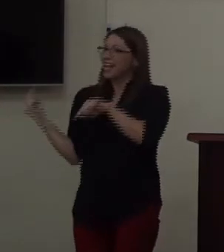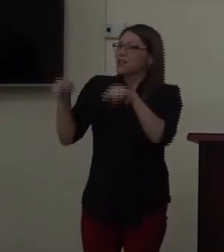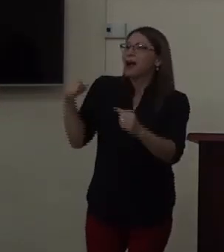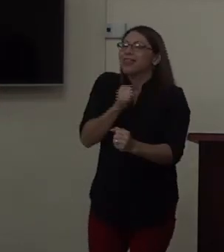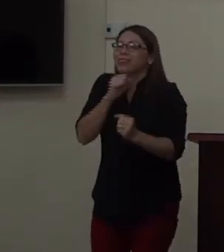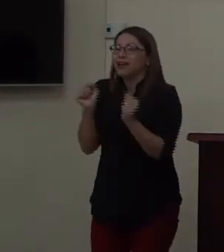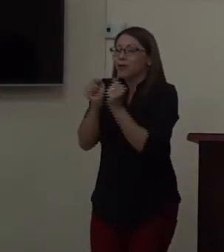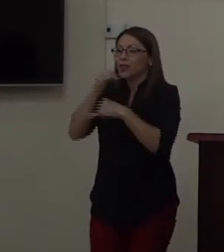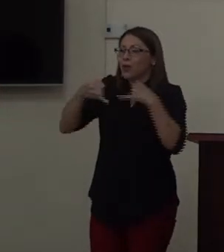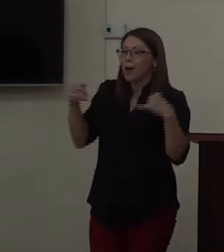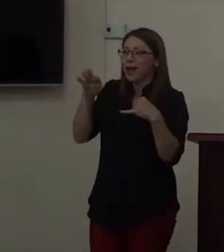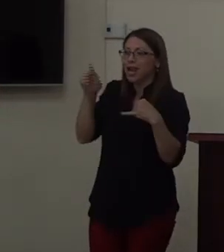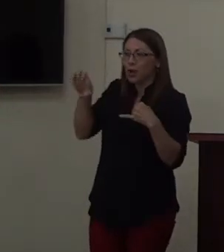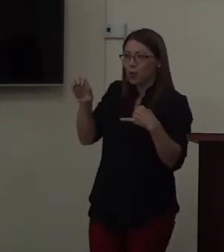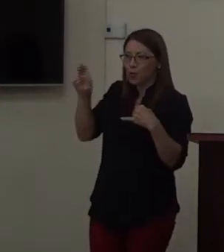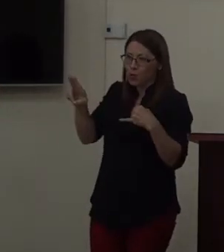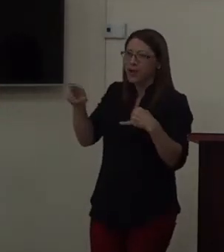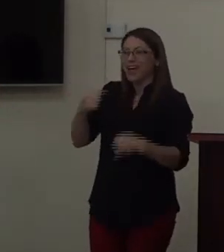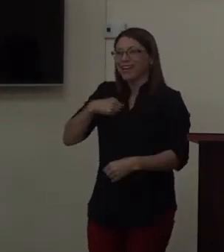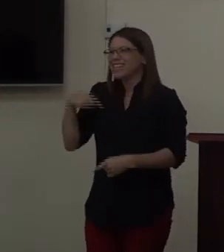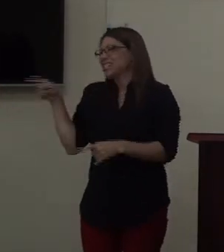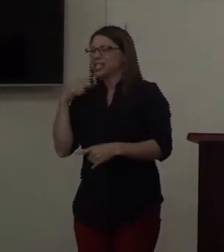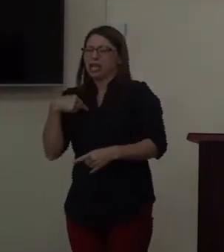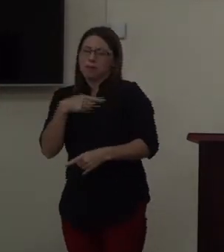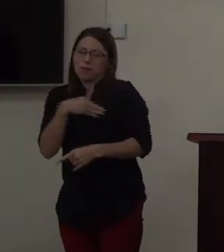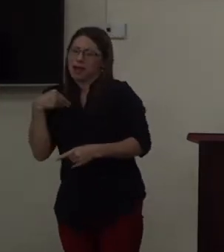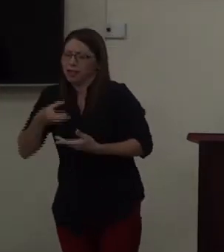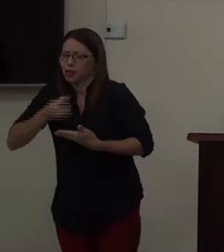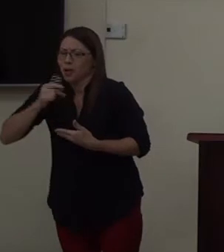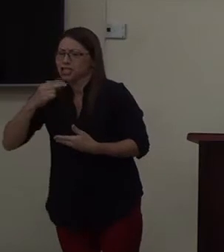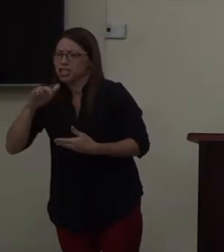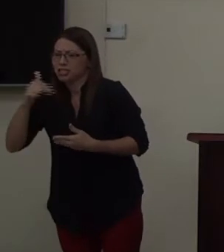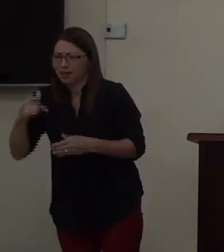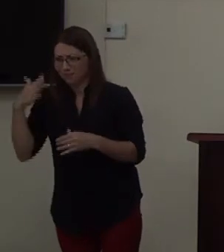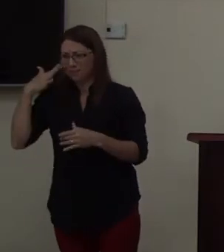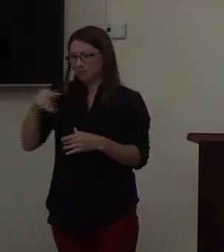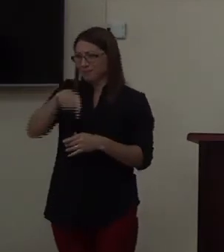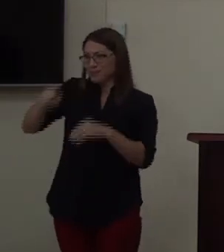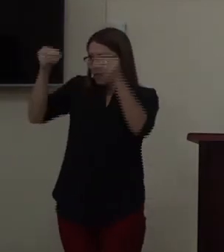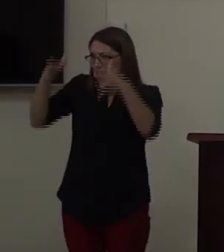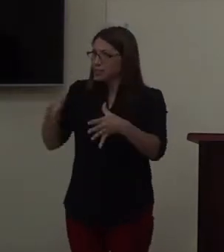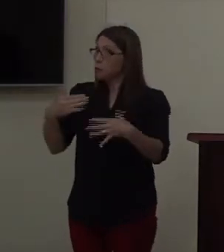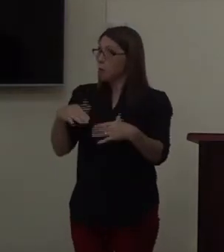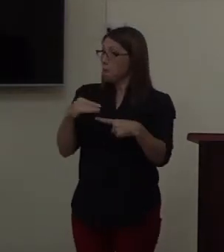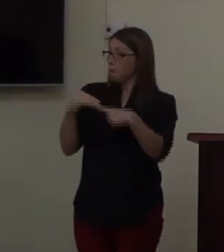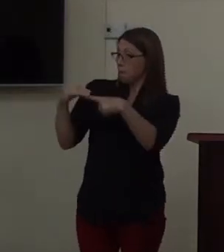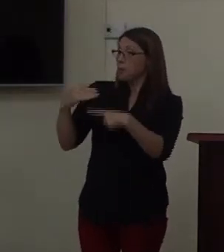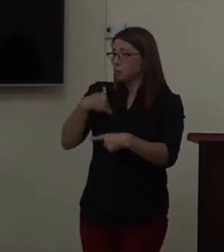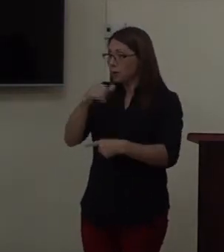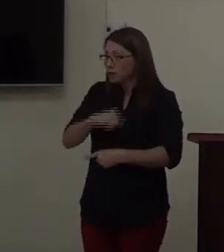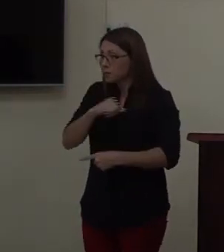un testimonio, ¿verdad? Sí, ahí me encanta tomar chicha y todo eso. Entonces parece que es un maestro muy, muy particular, ¿verdad? Que se tuvo una actitud